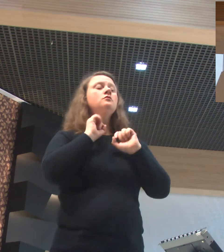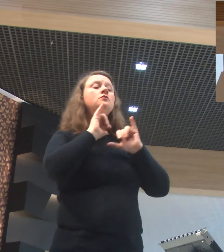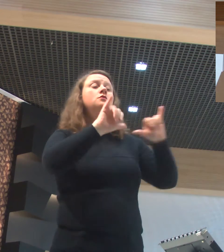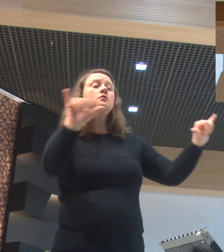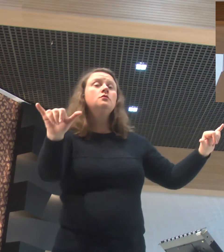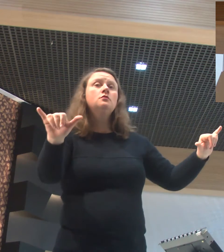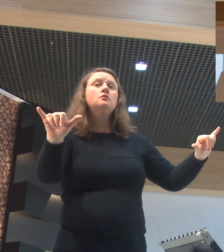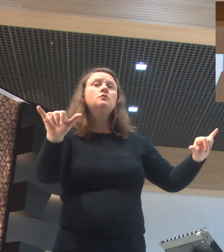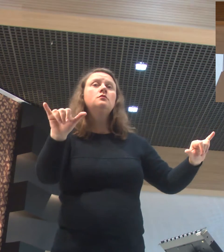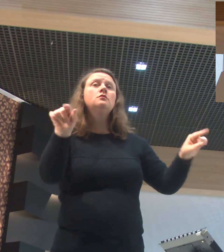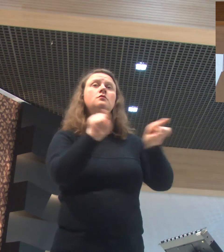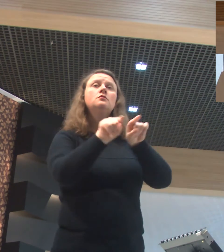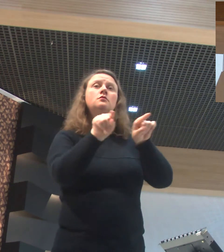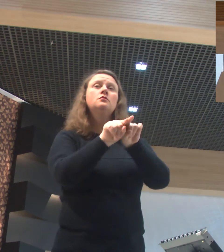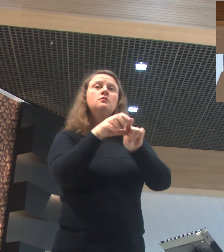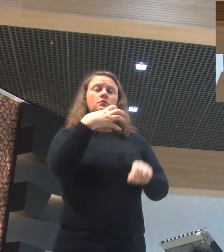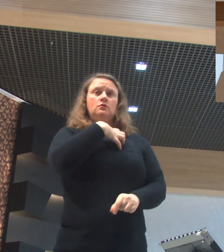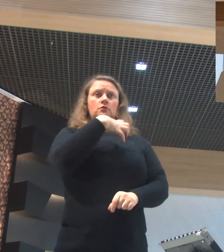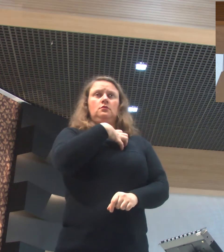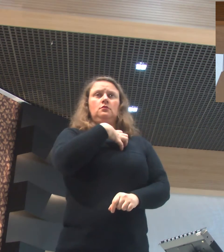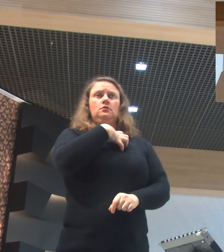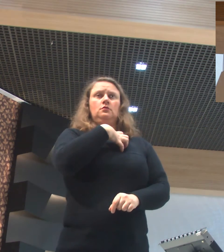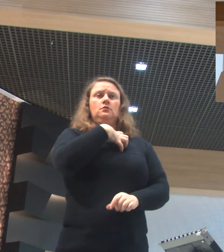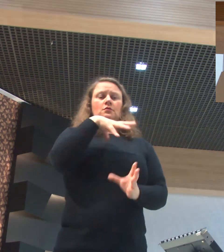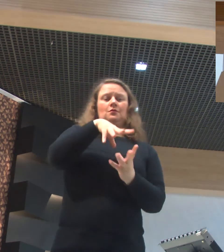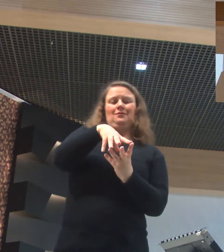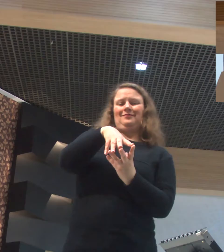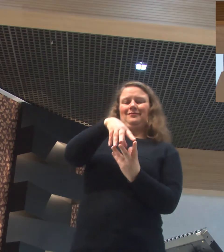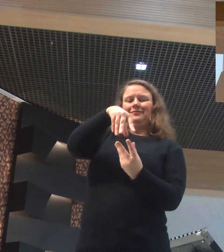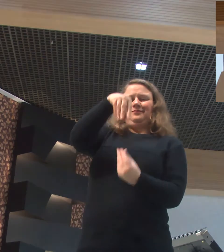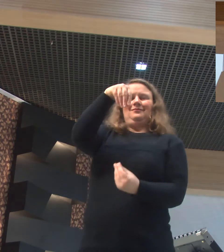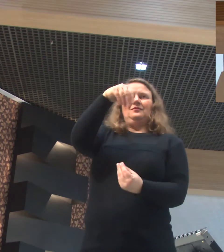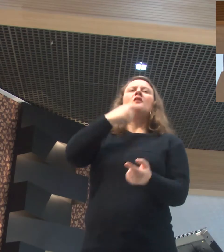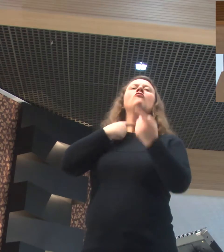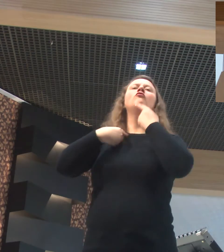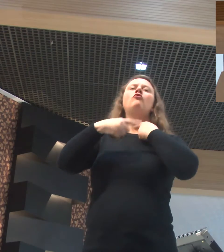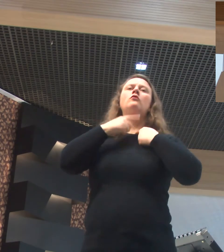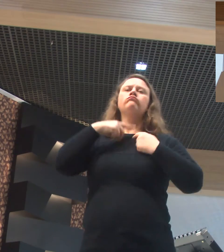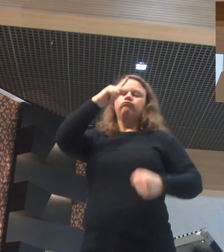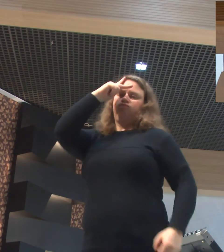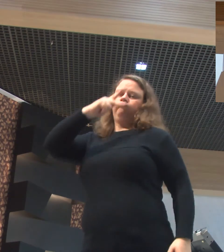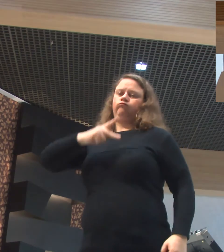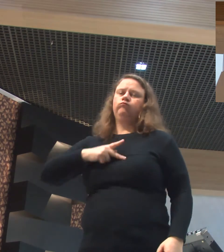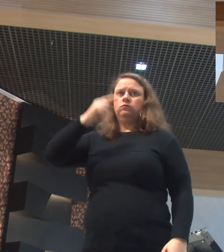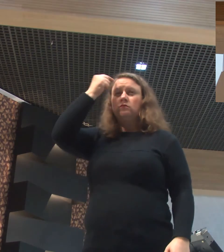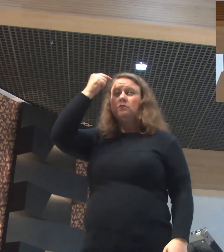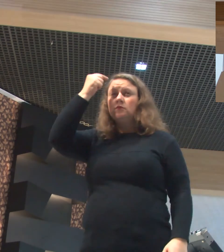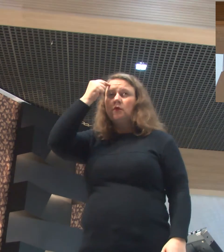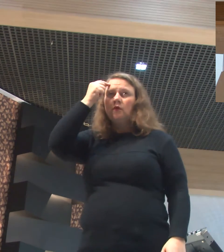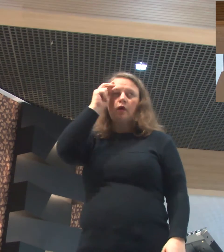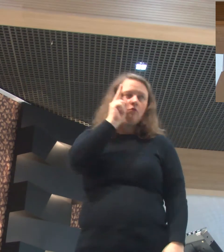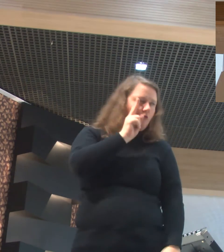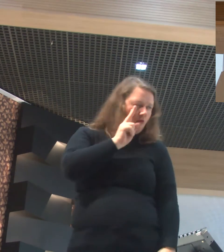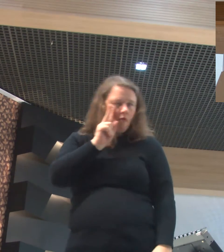também considera isso como um ato da alma, da vontade, do pensamento e